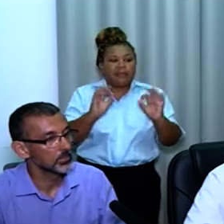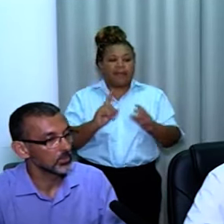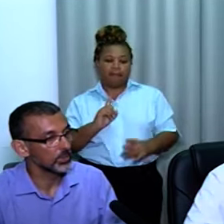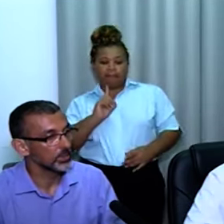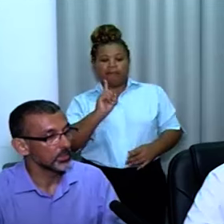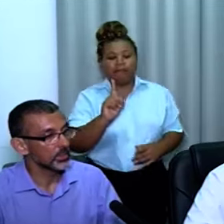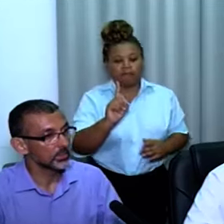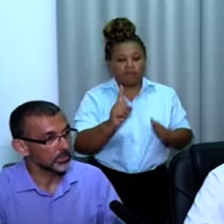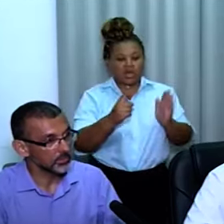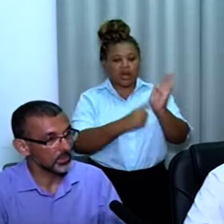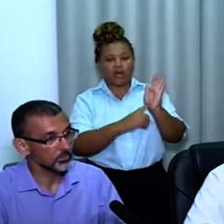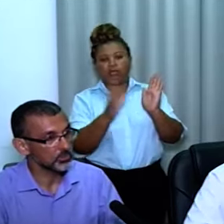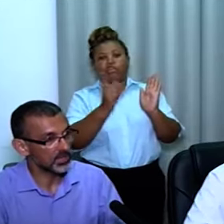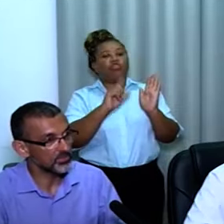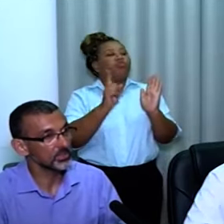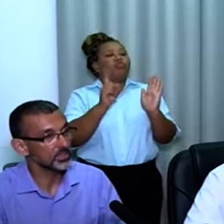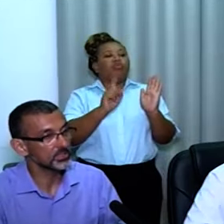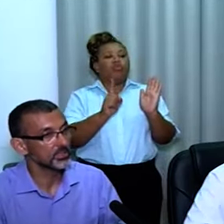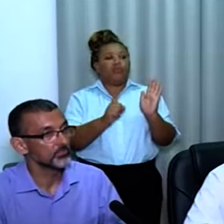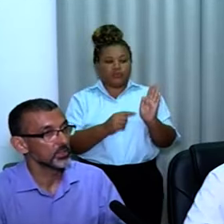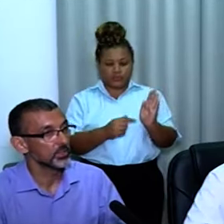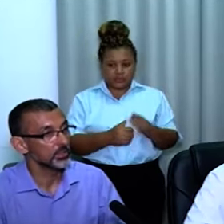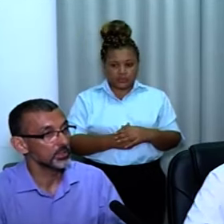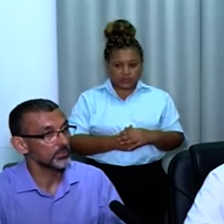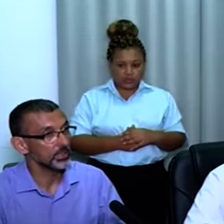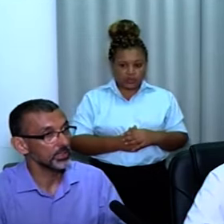moment? Oui. Traitement pour sa virus